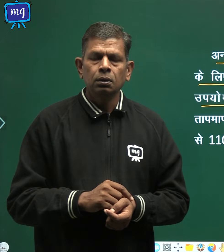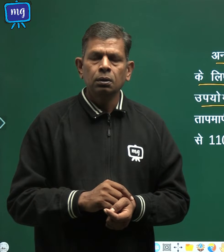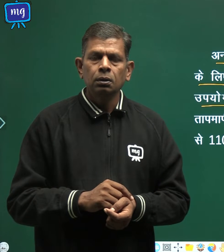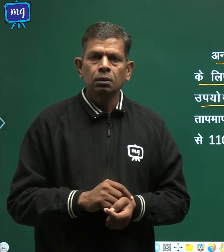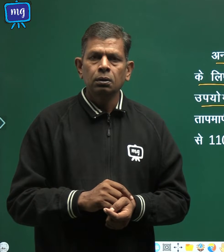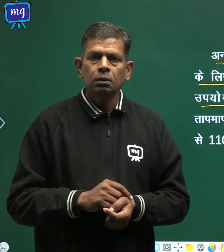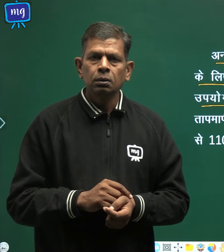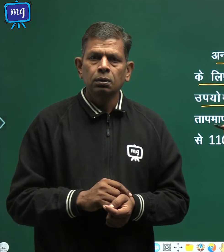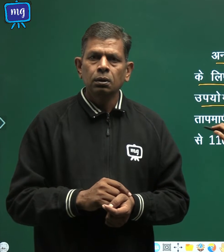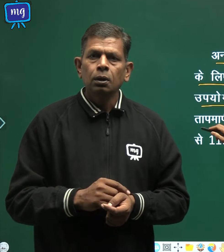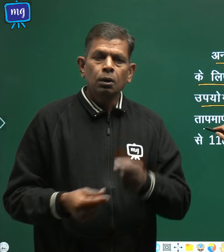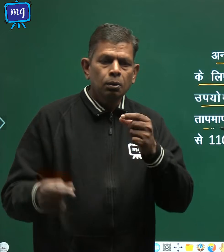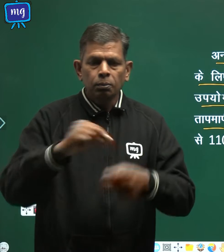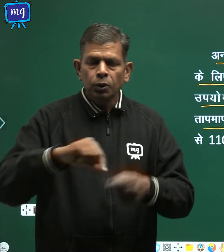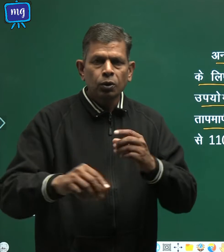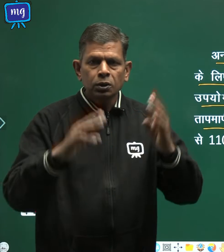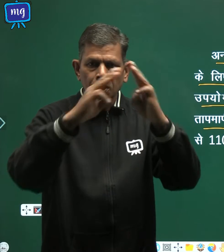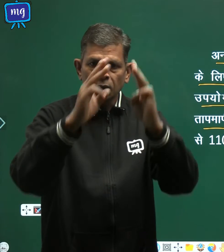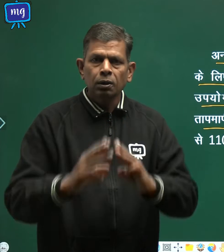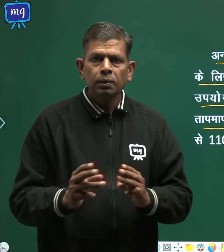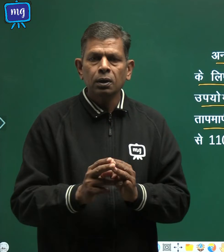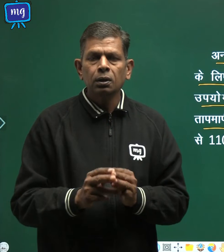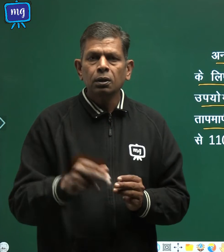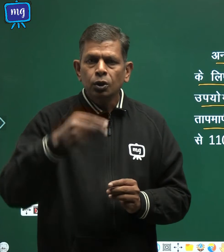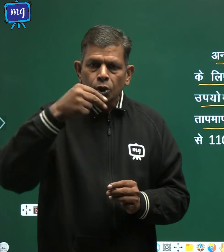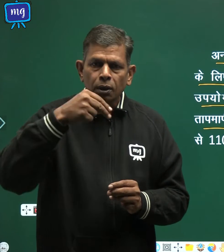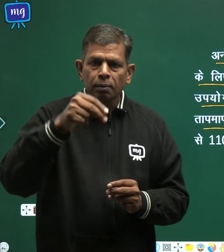प्रयोगशाला तापमापी का परिसर